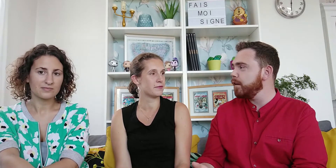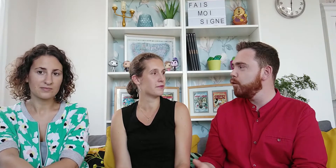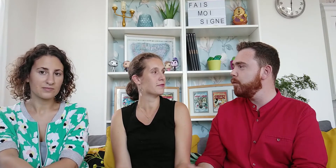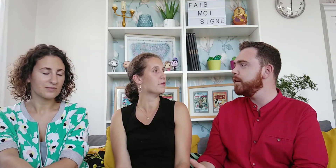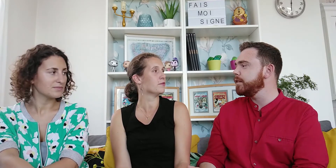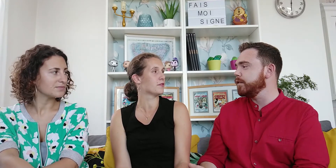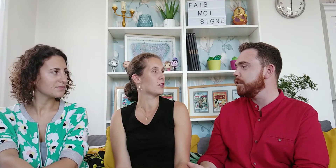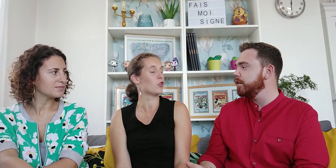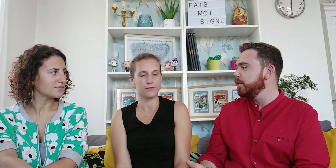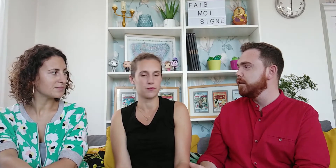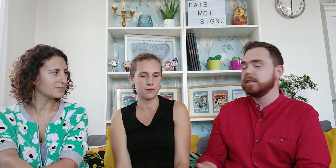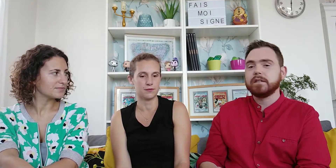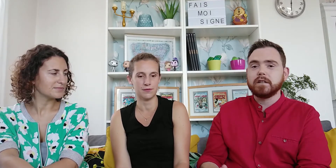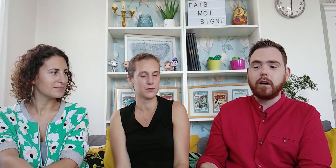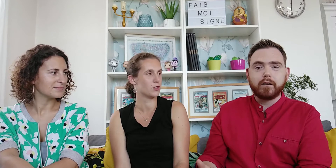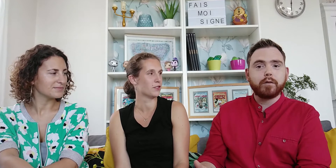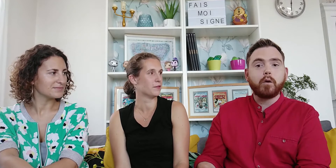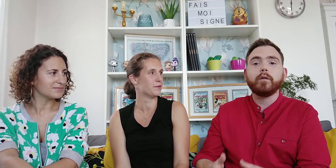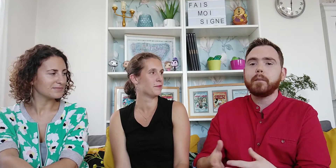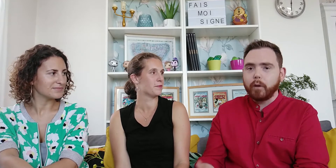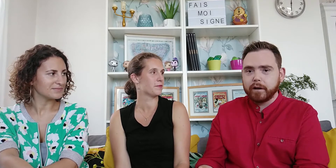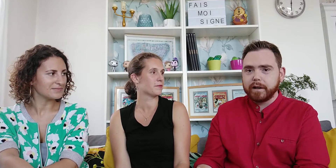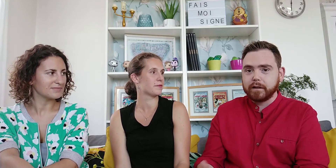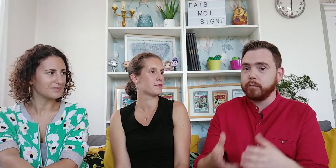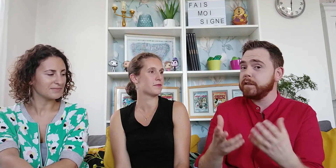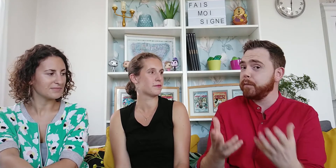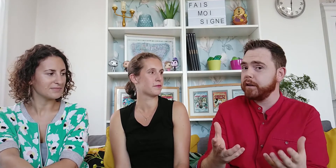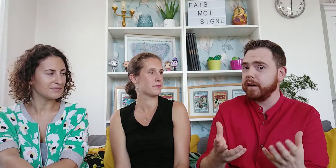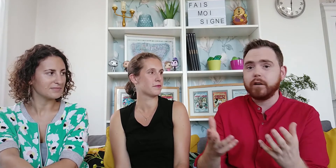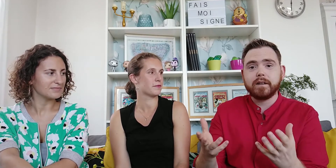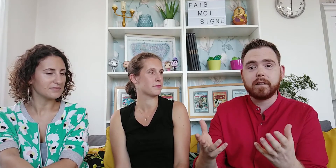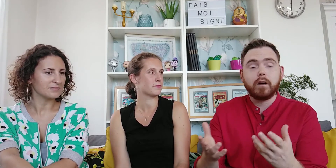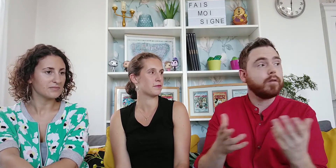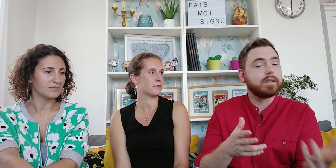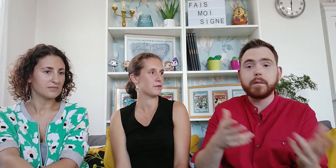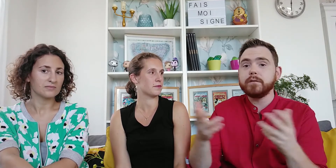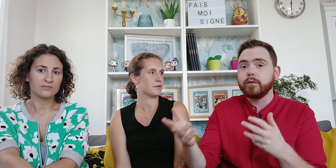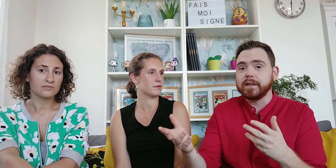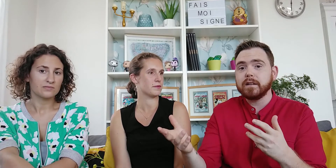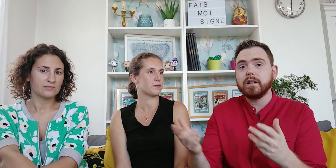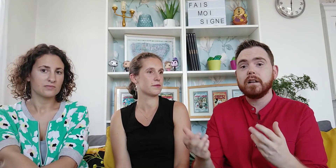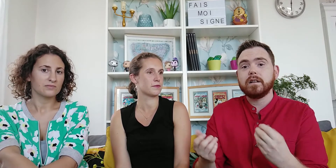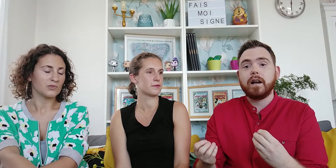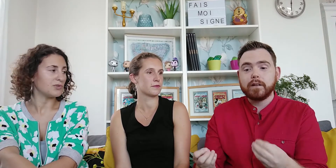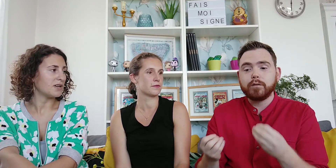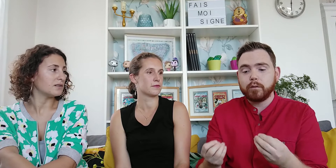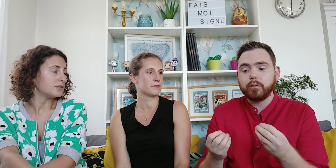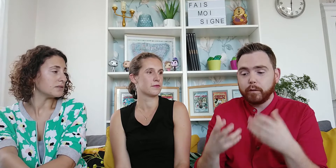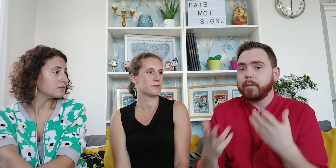au moment de la naissance. Non. Un enfant, on apprend à le connaître, comme vous apprenez à connaître vos amis, vos voisins. Un enfant, on apprend